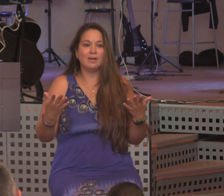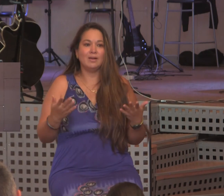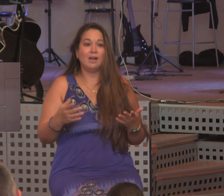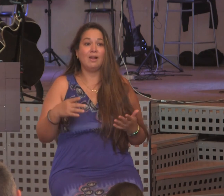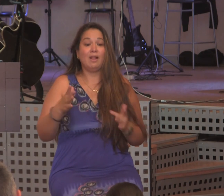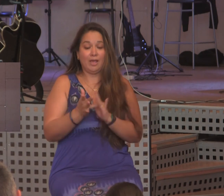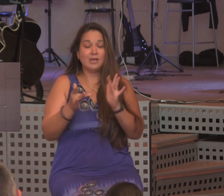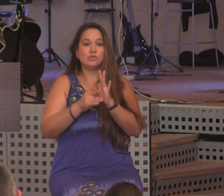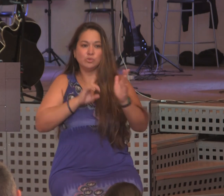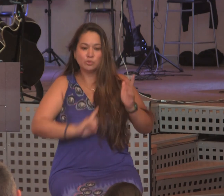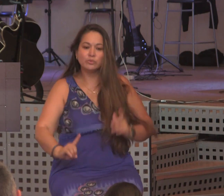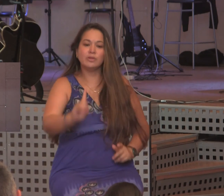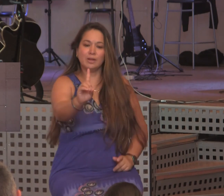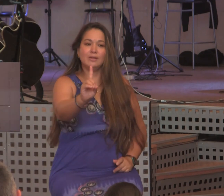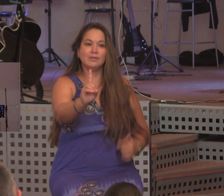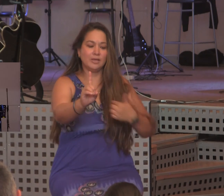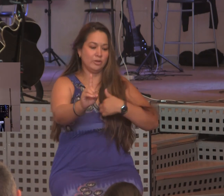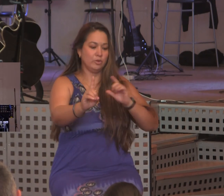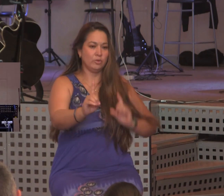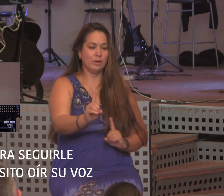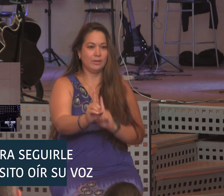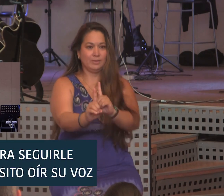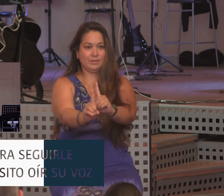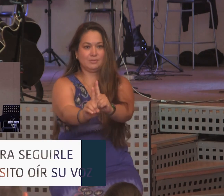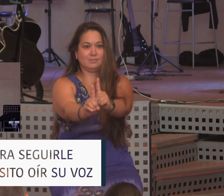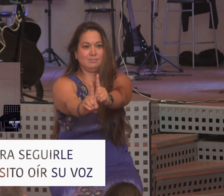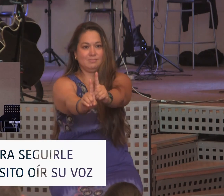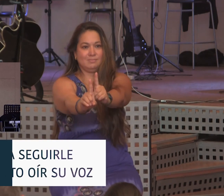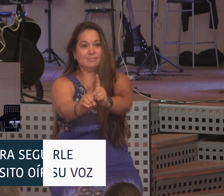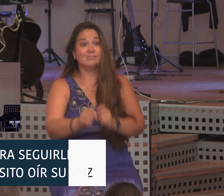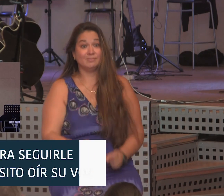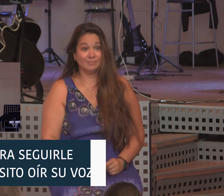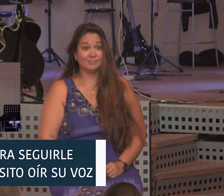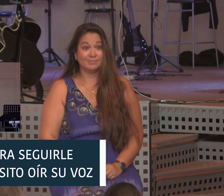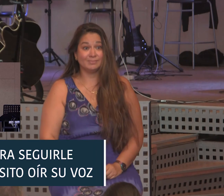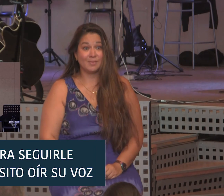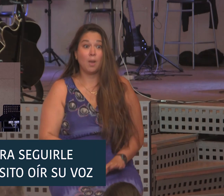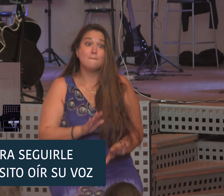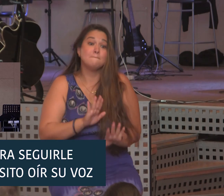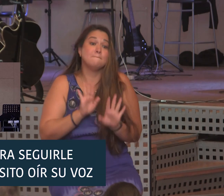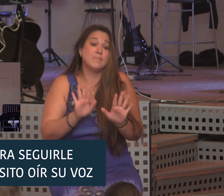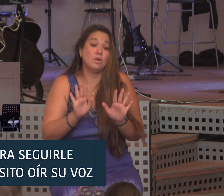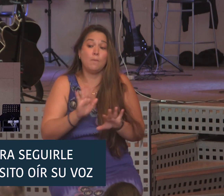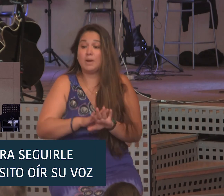me seguís. Pero para seguirle, yo necesito oír la voz,